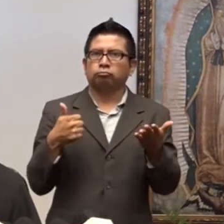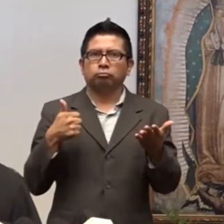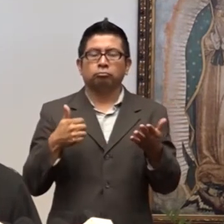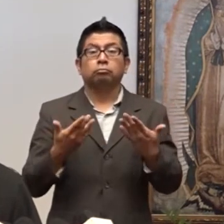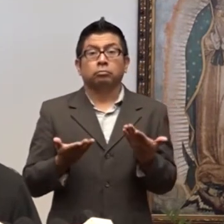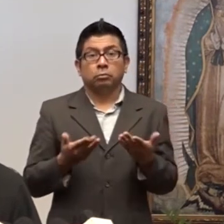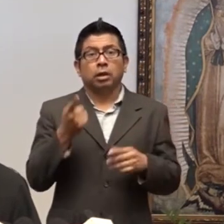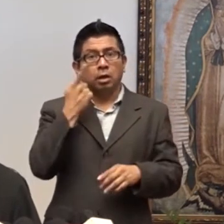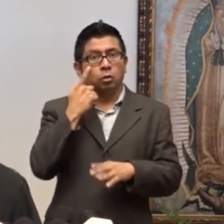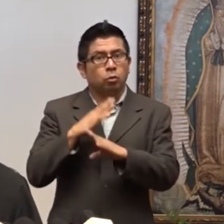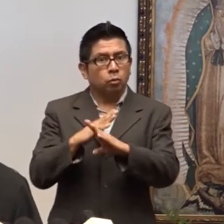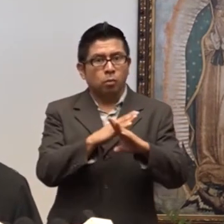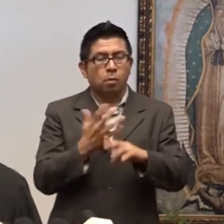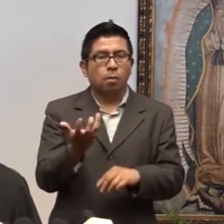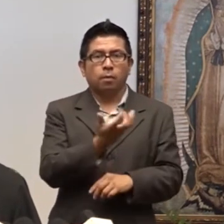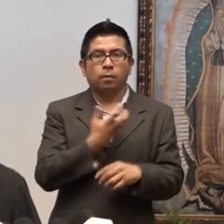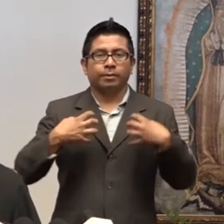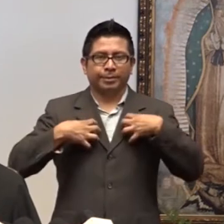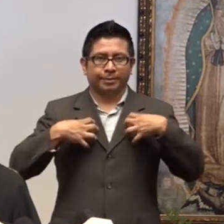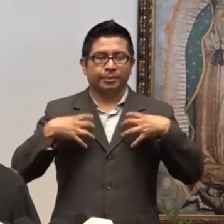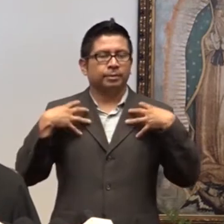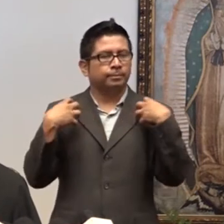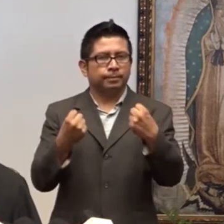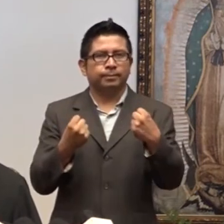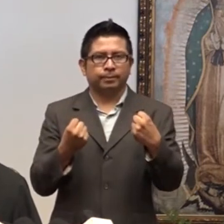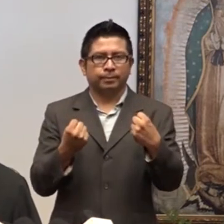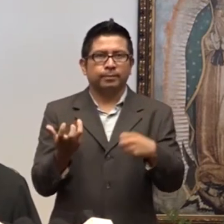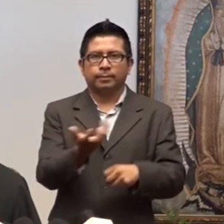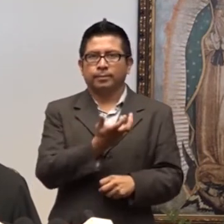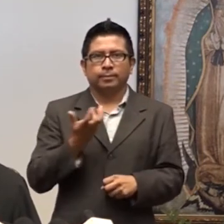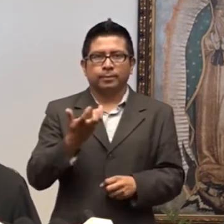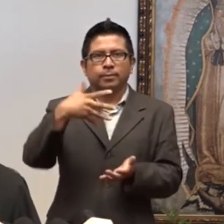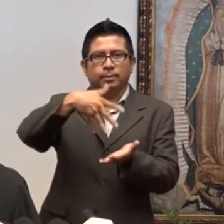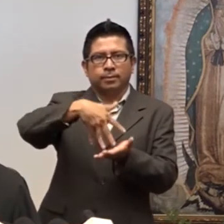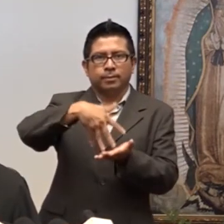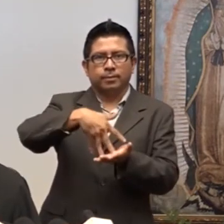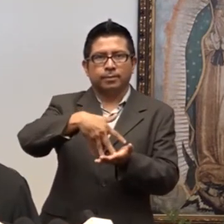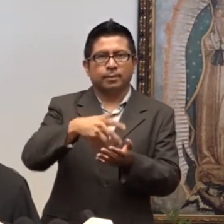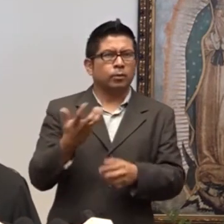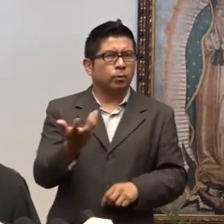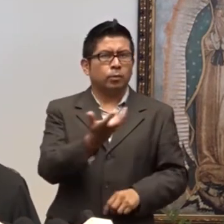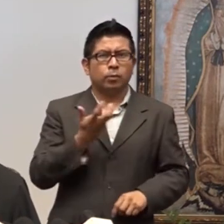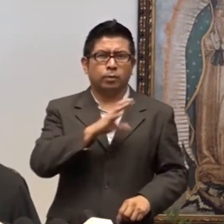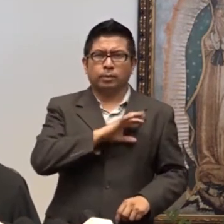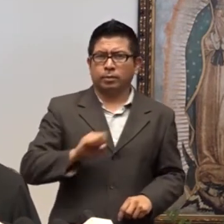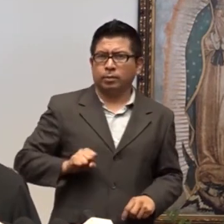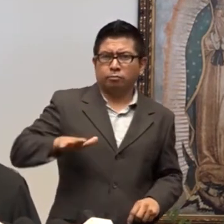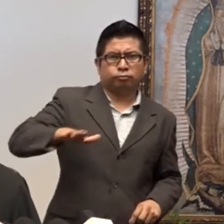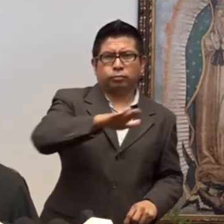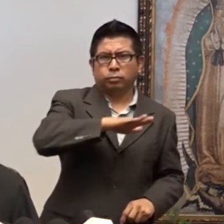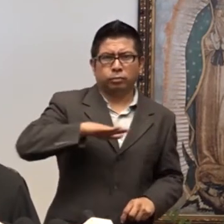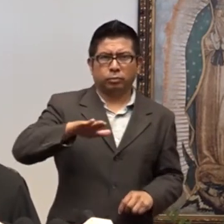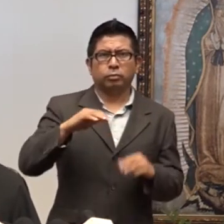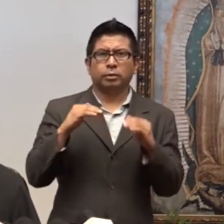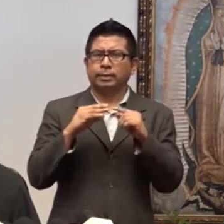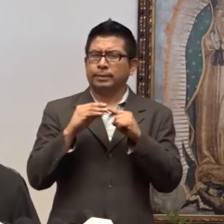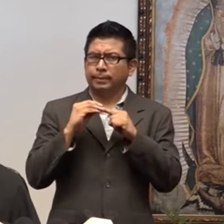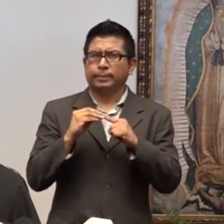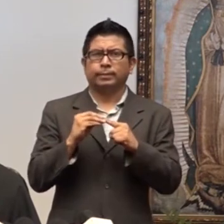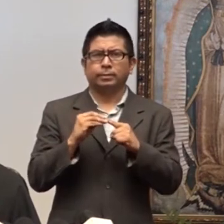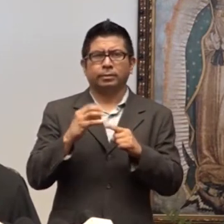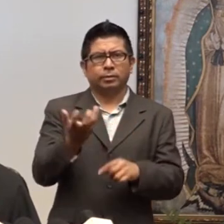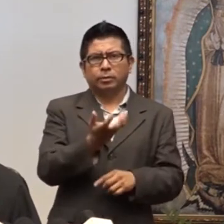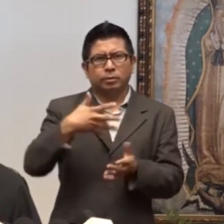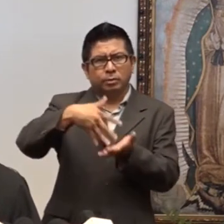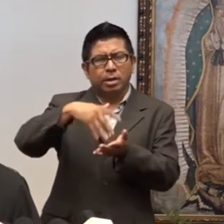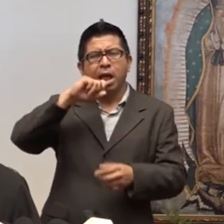de esta manera la vida y la salud de las personas de toda la nación y de modo especial de los más